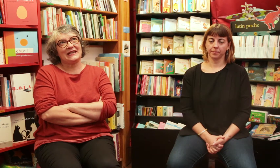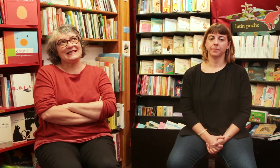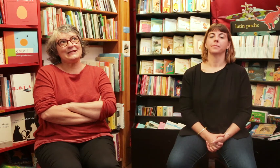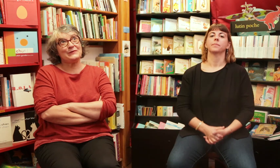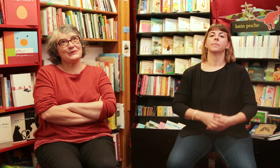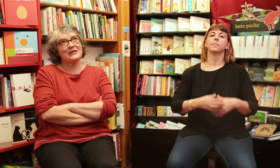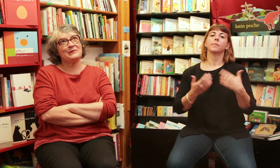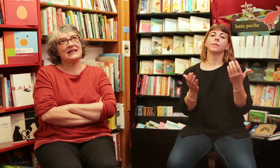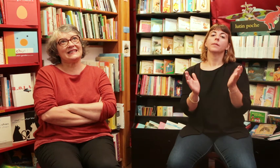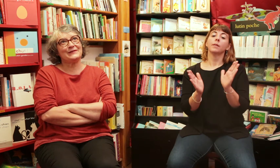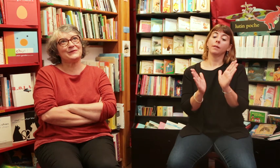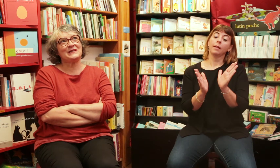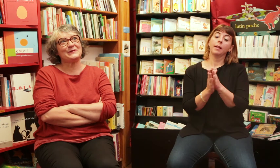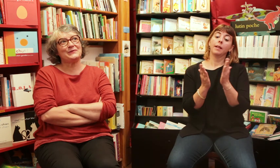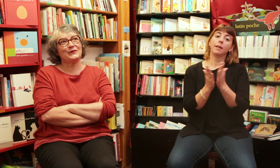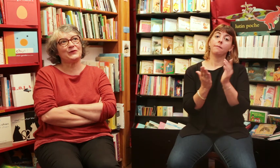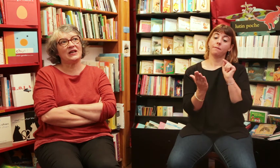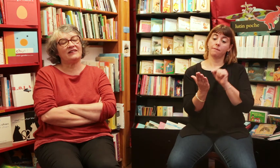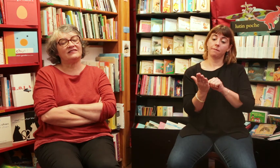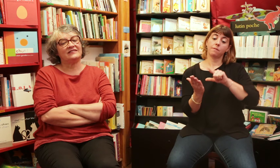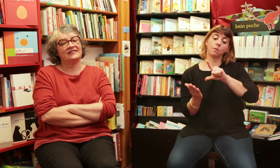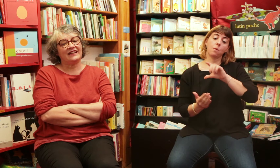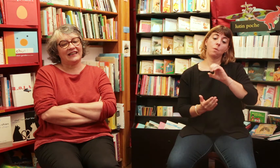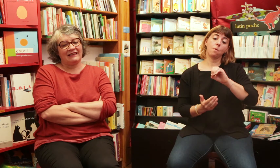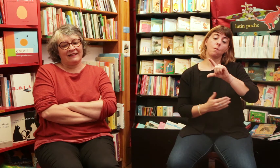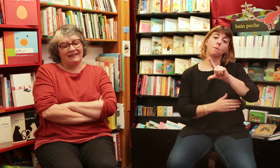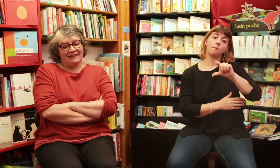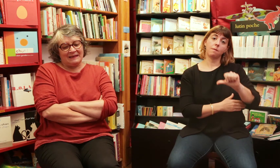Alors, quel est le sujet ou la question qui sous-tend Lola ?